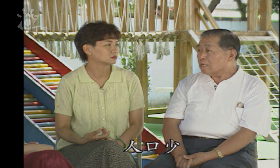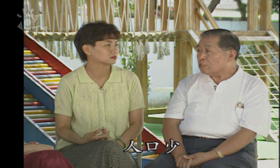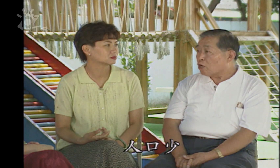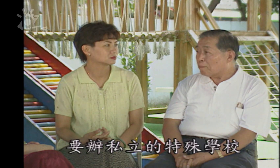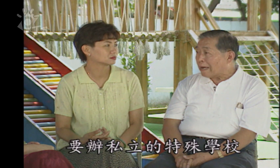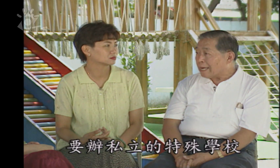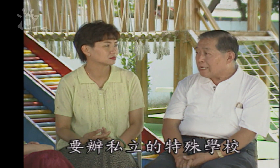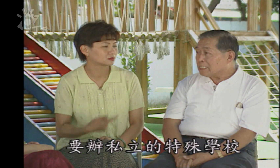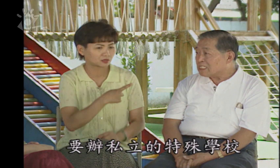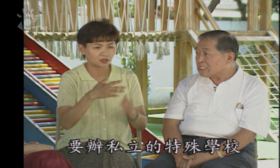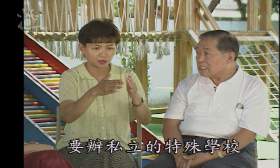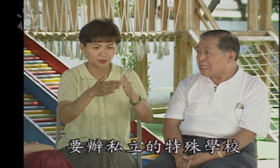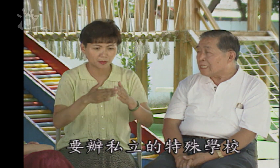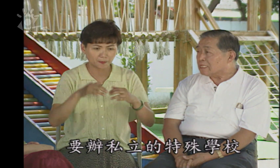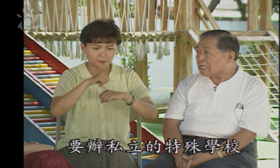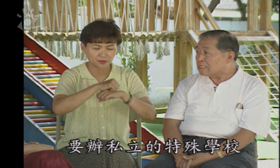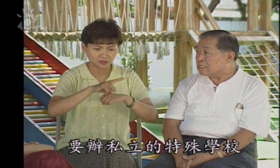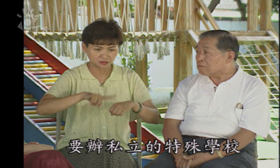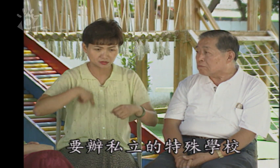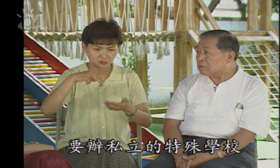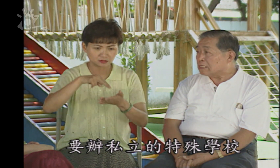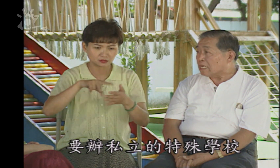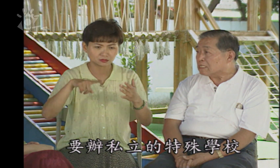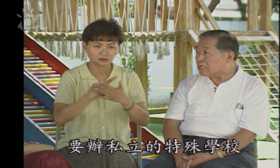要办私立特殊学校